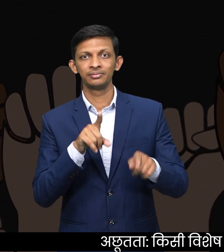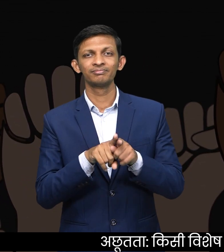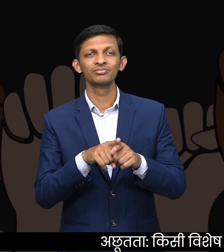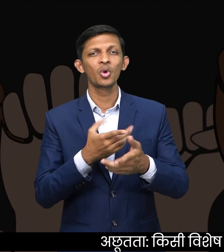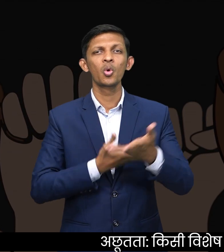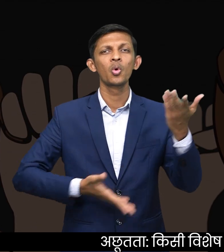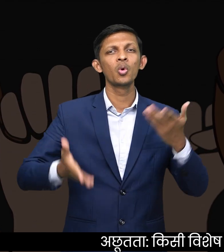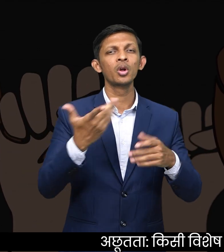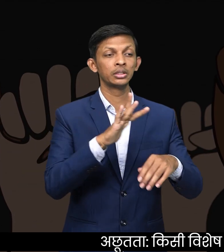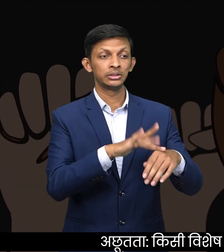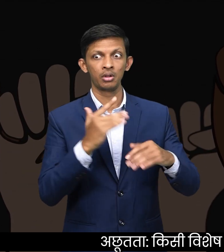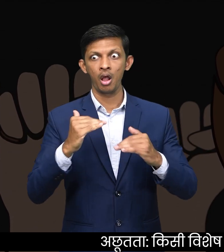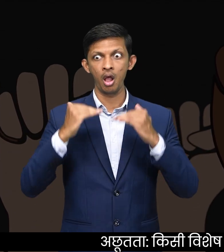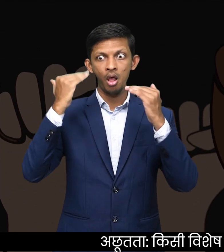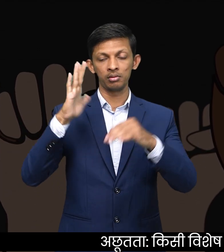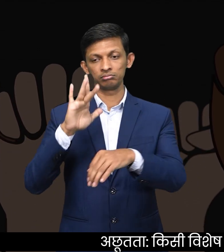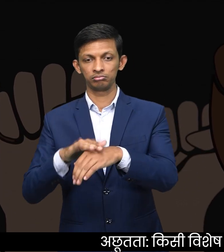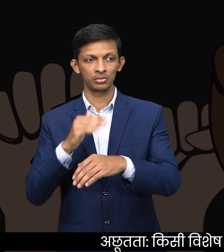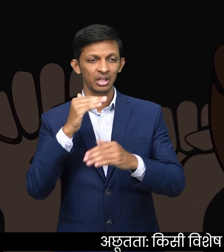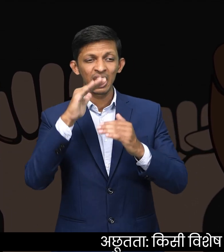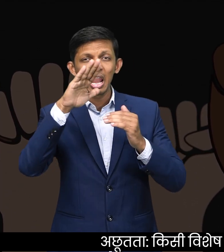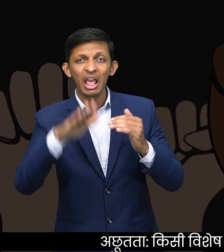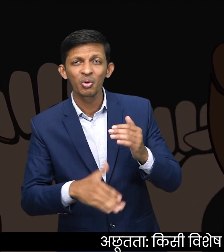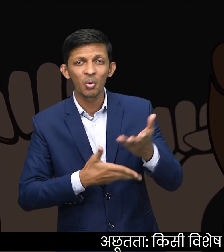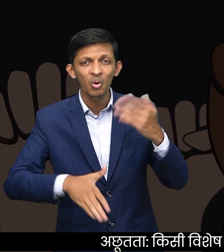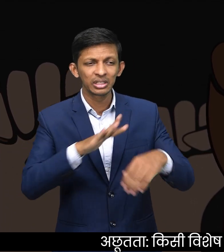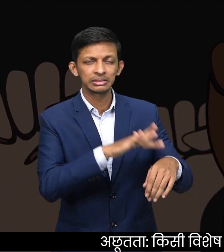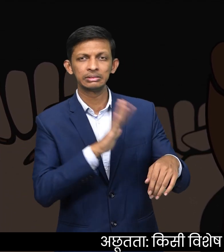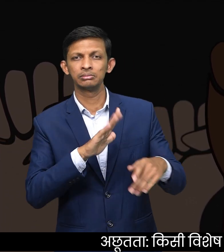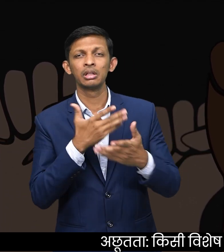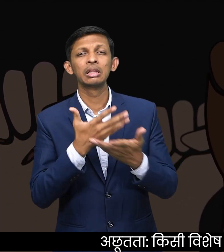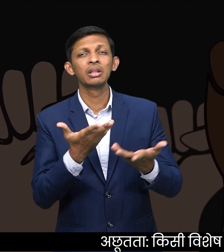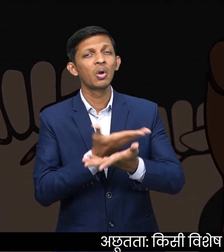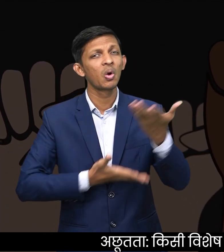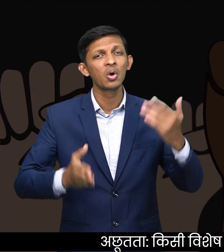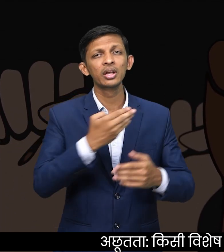अछूतता, किसी विशेष जाति के सदस्यों को छूने से मना करना।